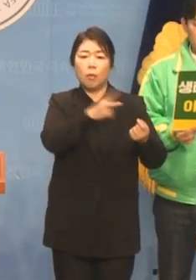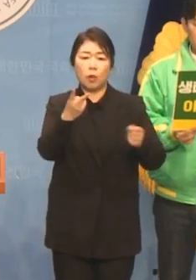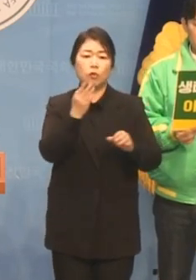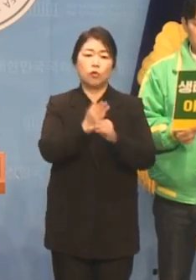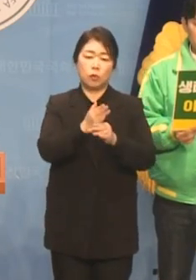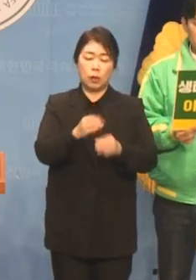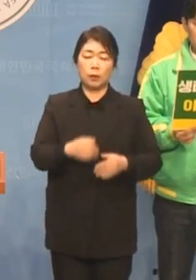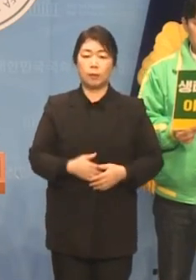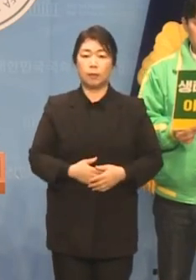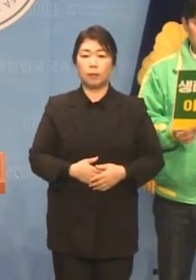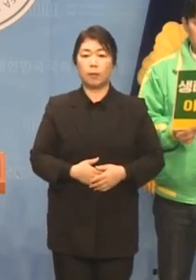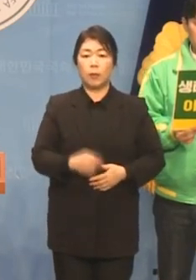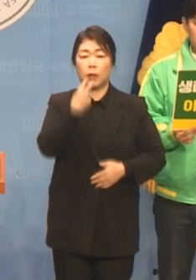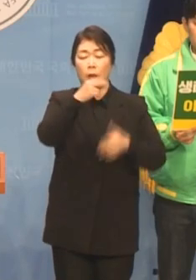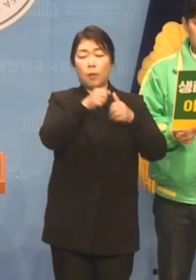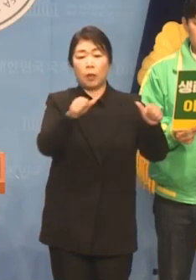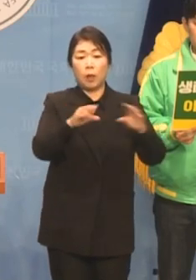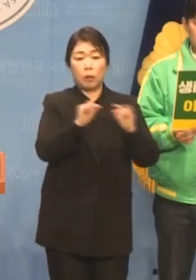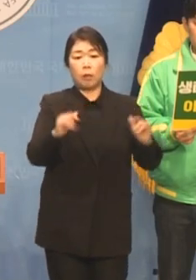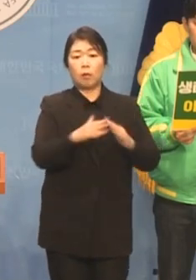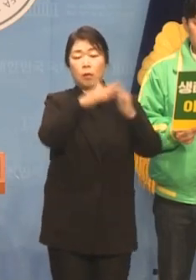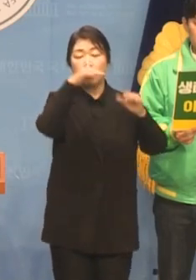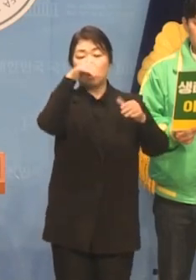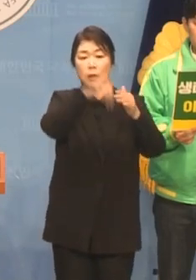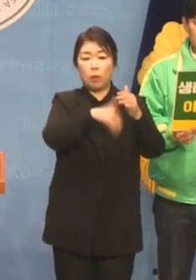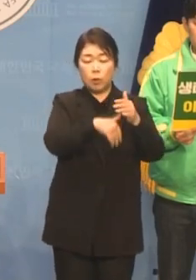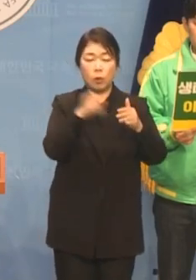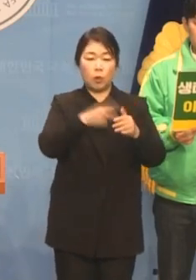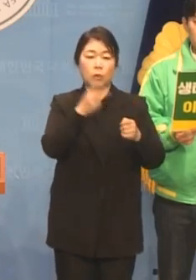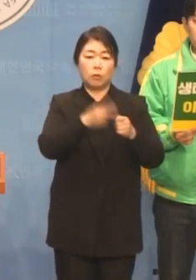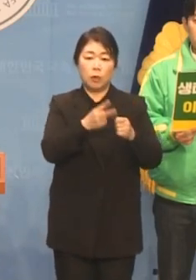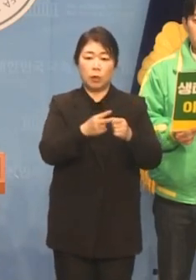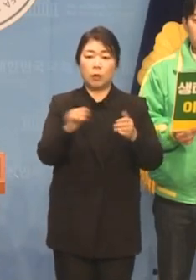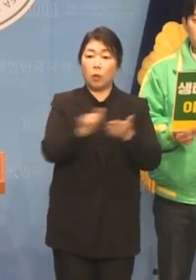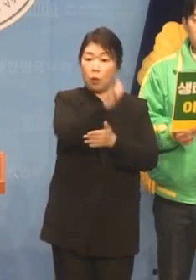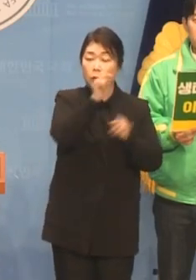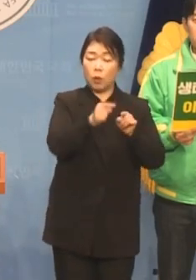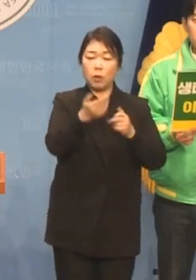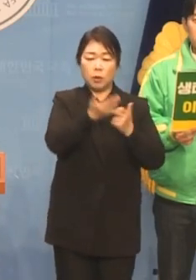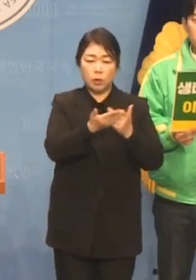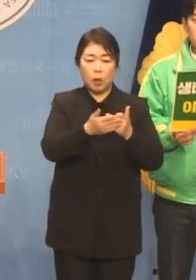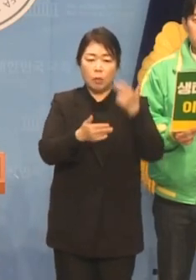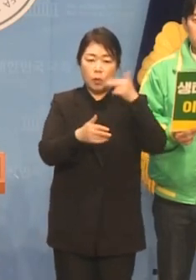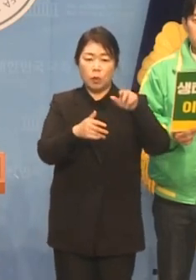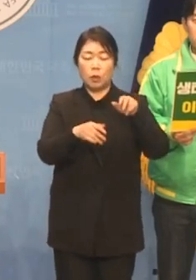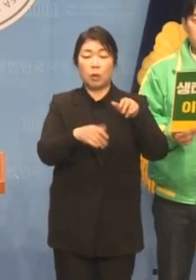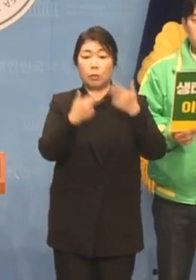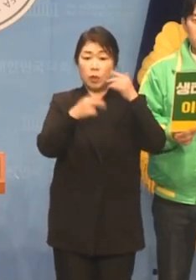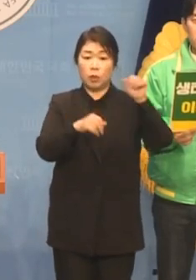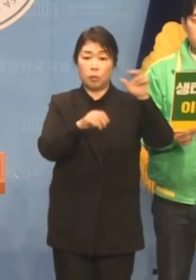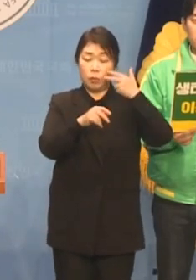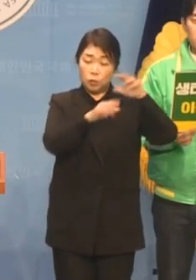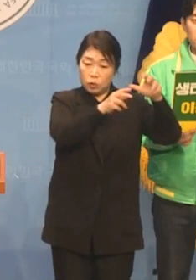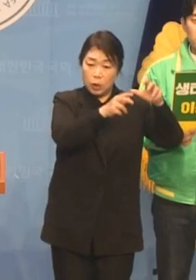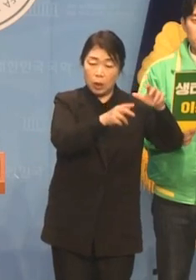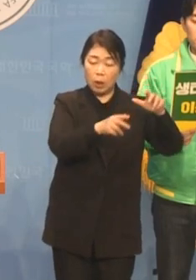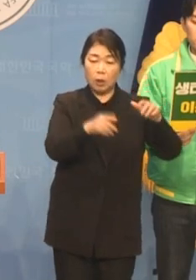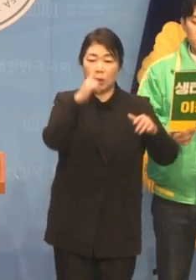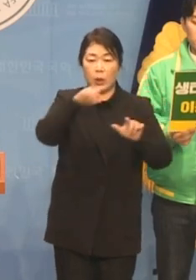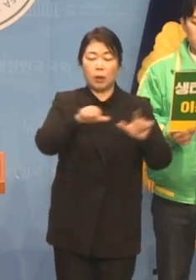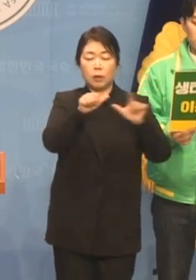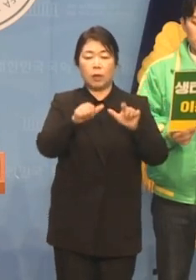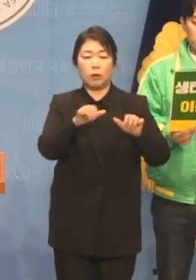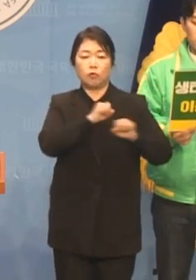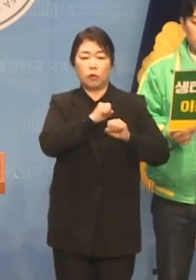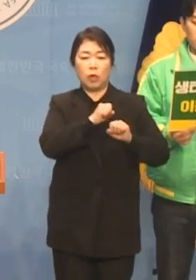있습니다 생태학의 토원 사업인 제 2 공항도 결국 제주도를 미군의 동아시아 군사 전략의 핵심으로 끌어들이며